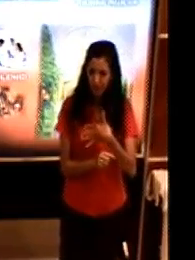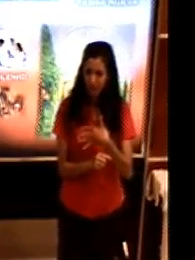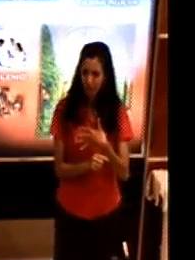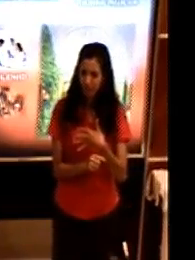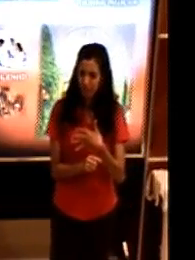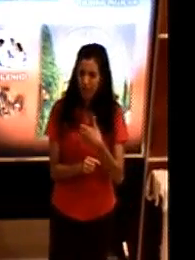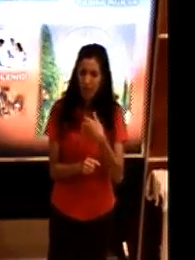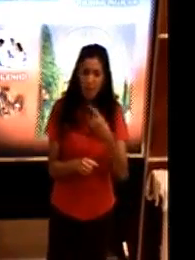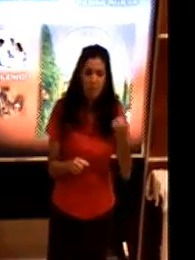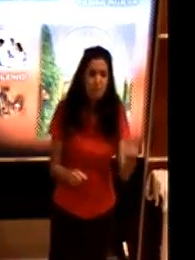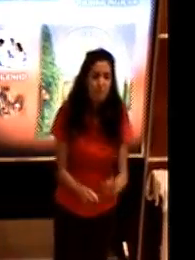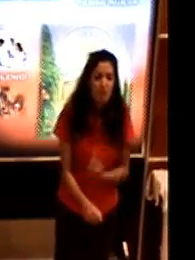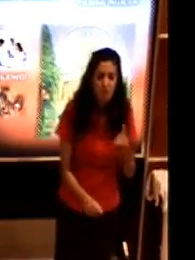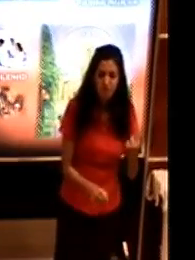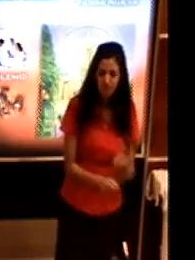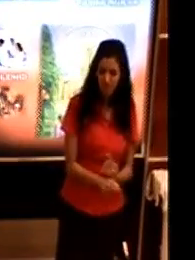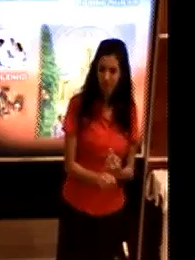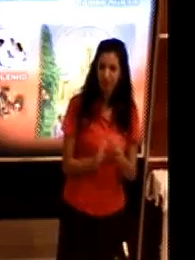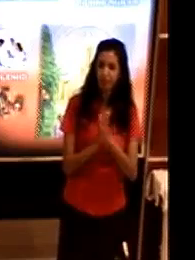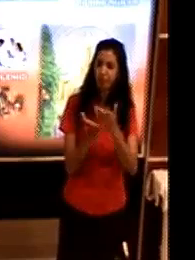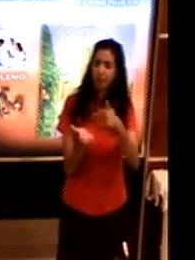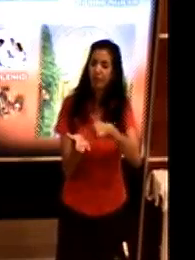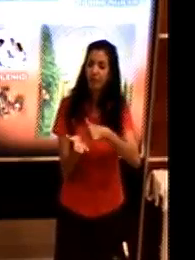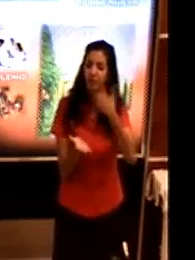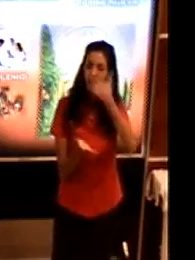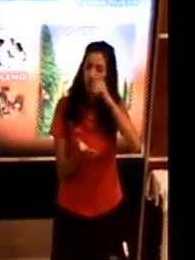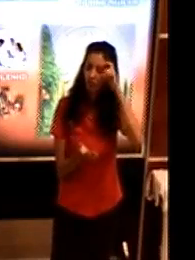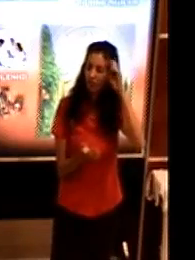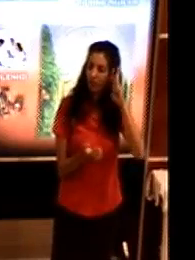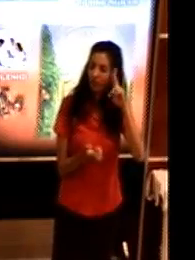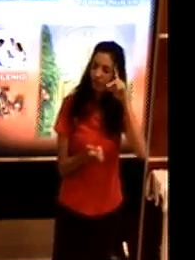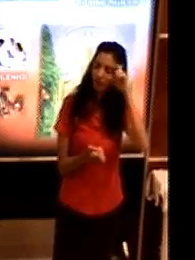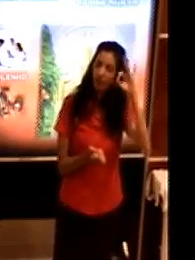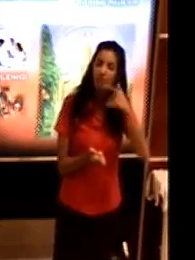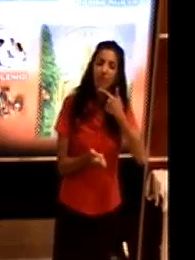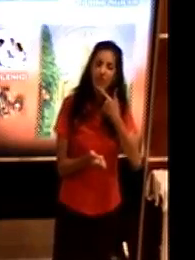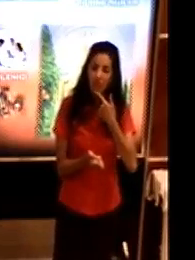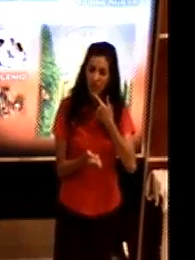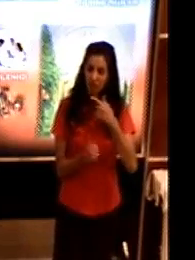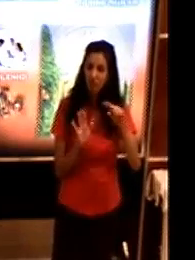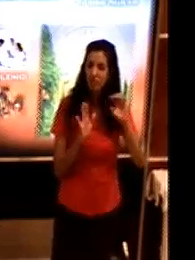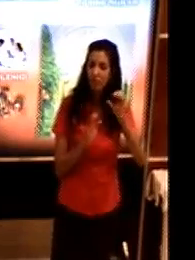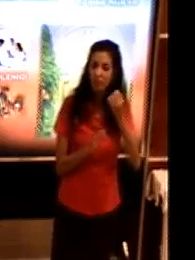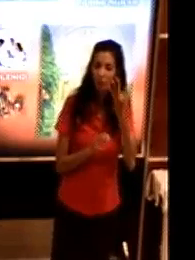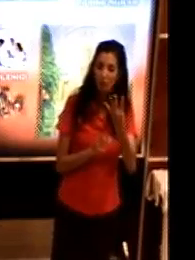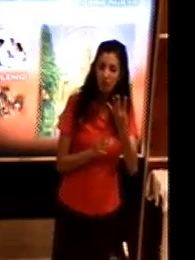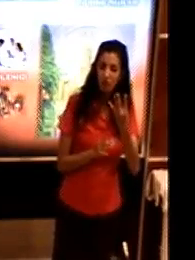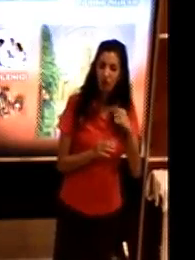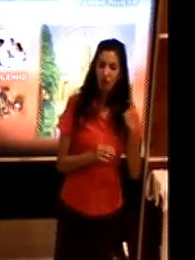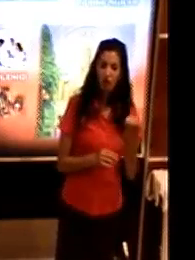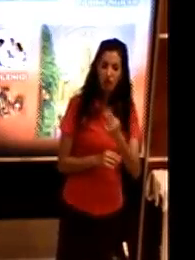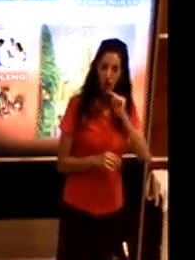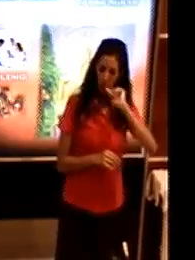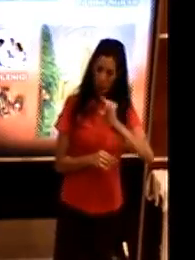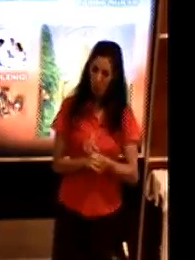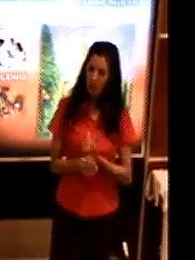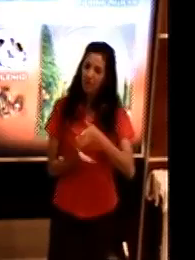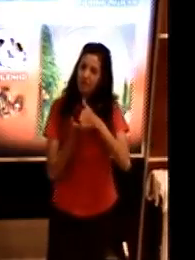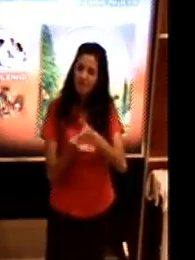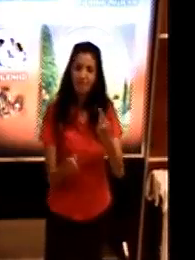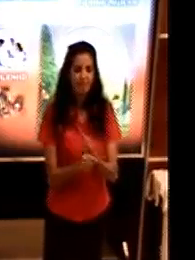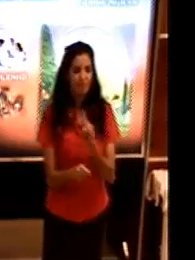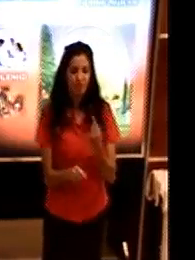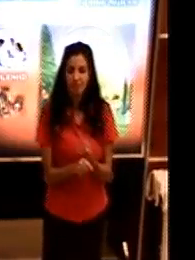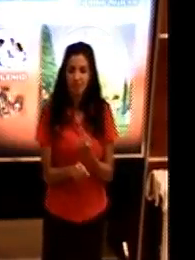Es imposible, eso lo dice Pablo en Hebreos capítulo 4. Es imposible guardar el sábado sin Cristo. Es algo espiritual,